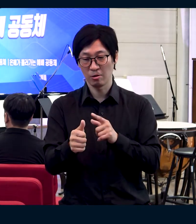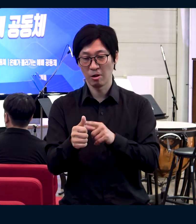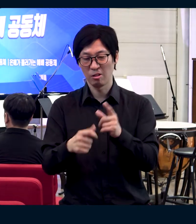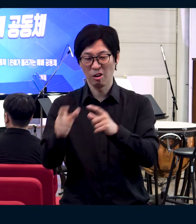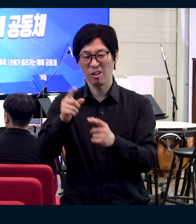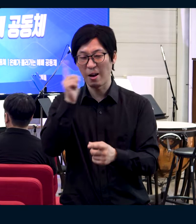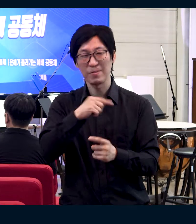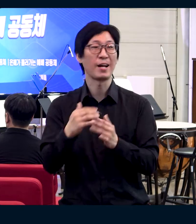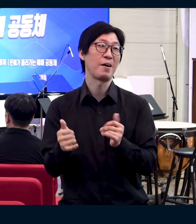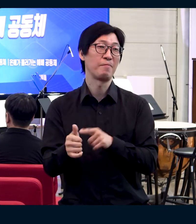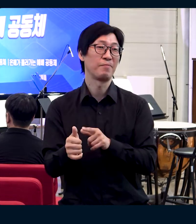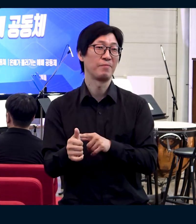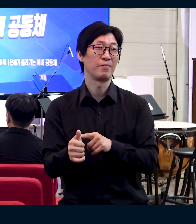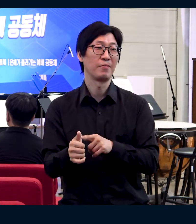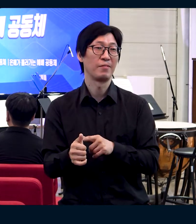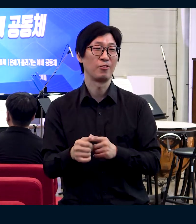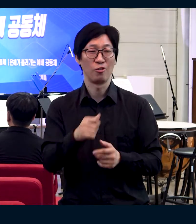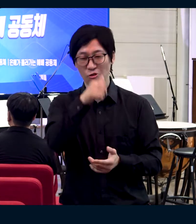좋아요.